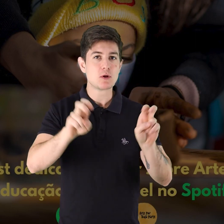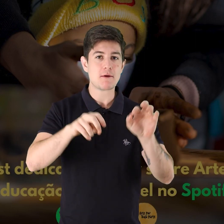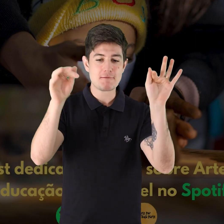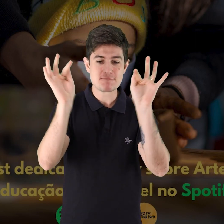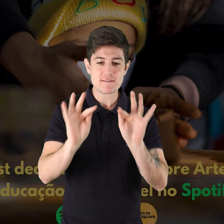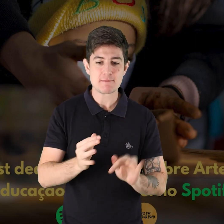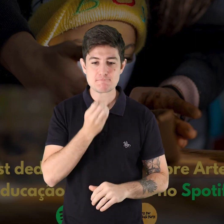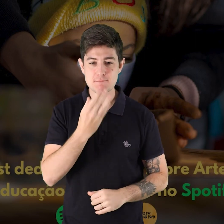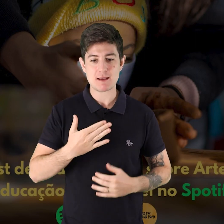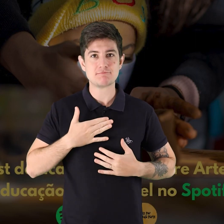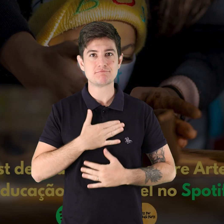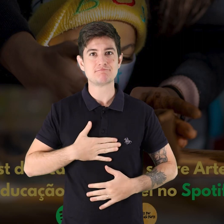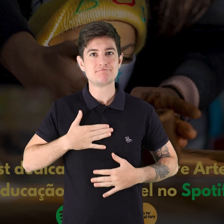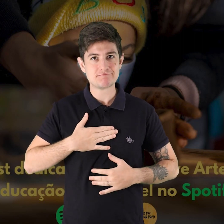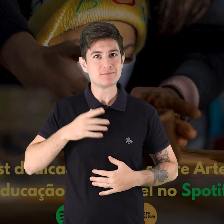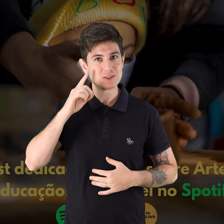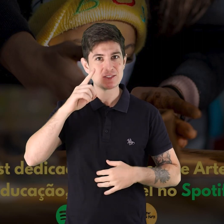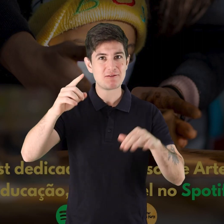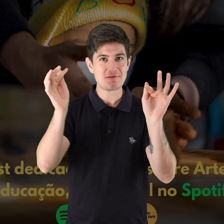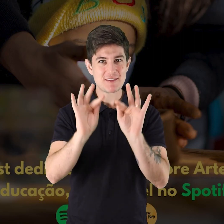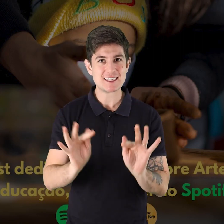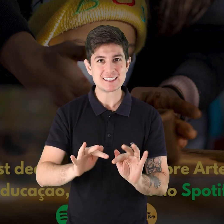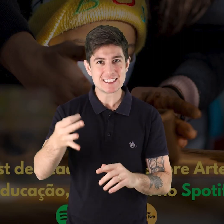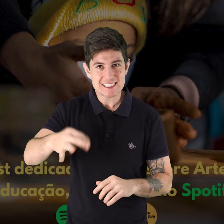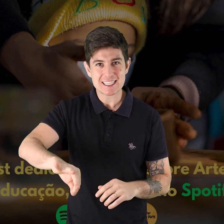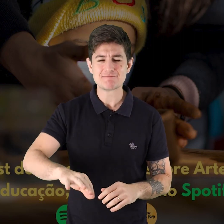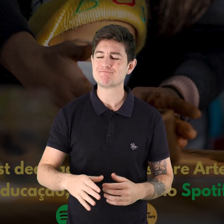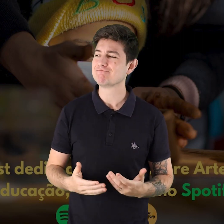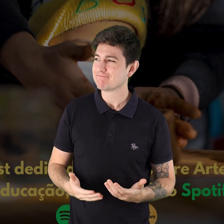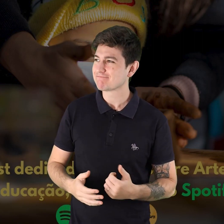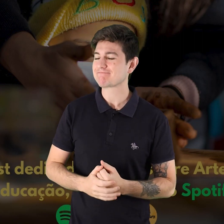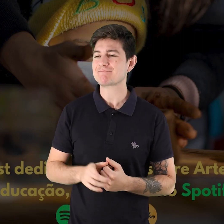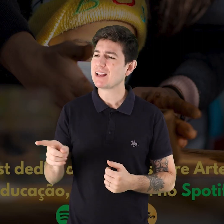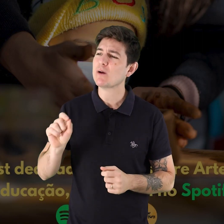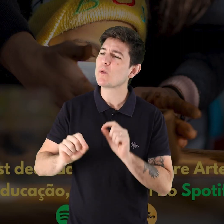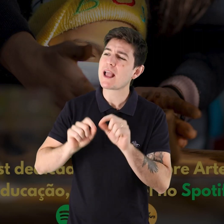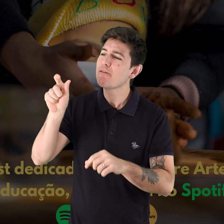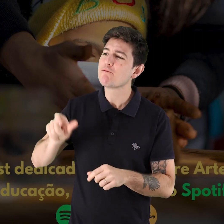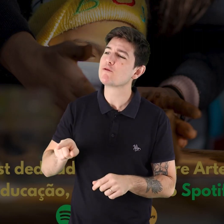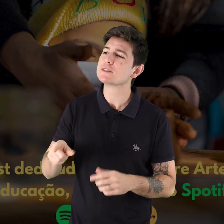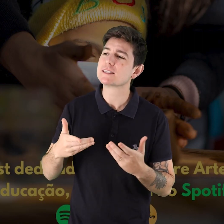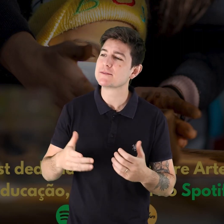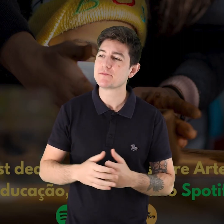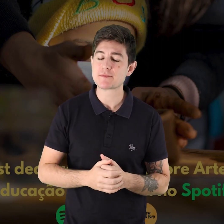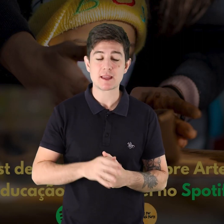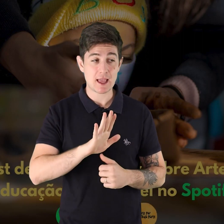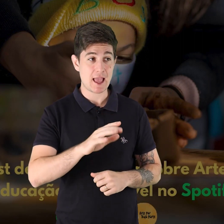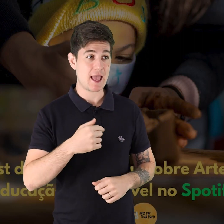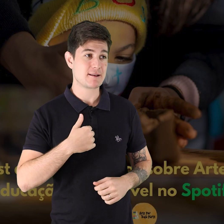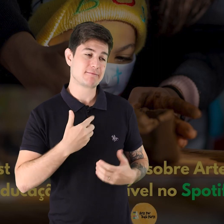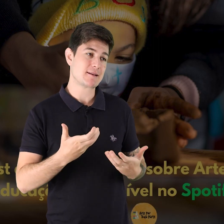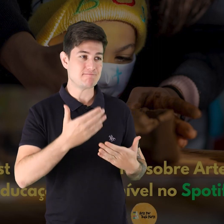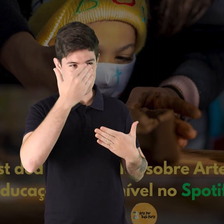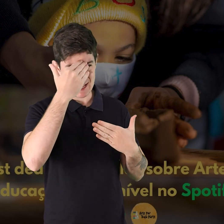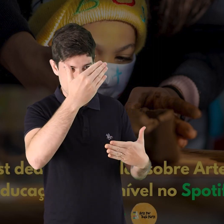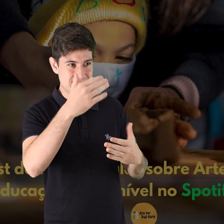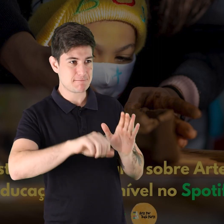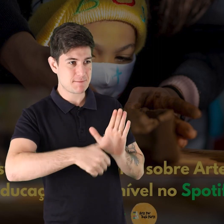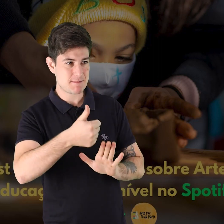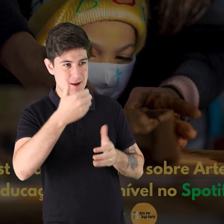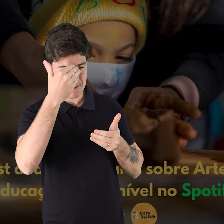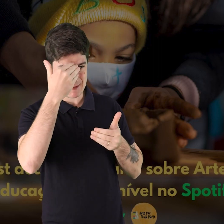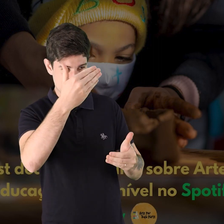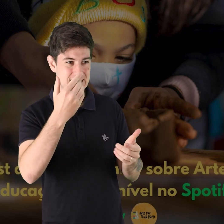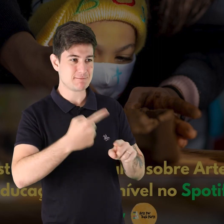muito legal, que é a felicidade e bem-estar. É um dia bem feliz, né, Lu? Ai, que delícia. Fala um pouco de você, quem você é. Fala assim,